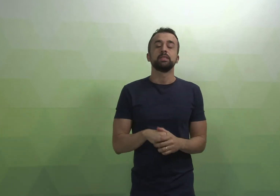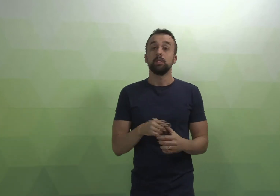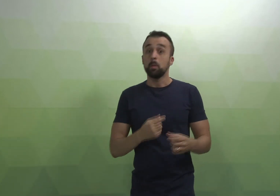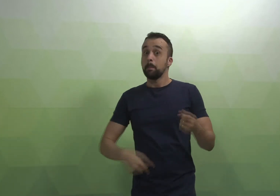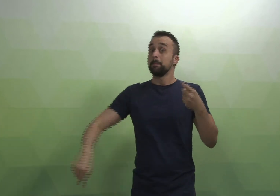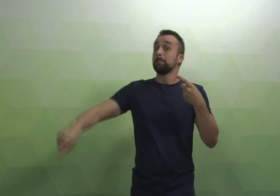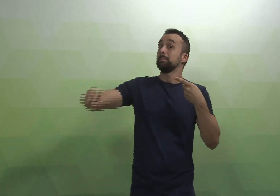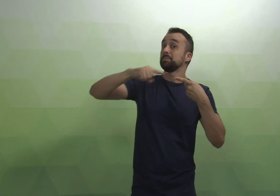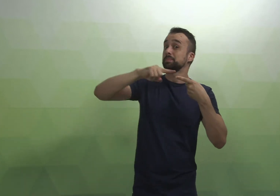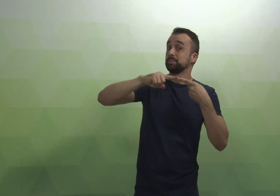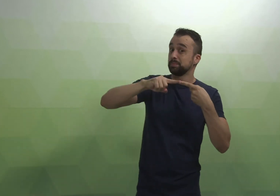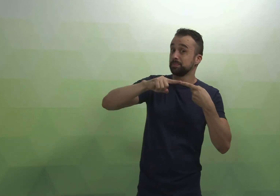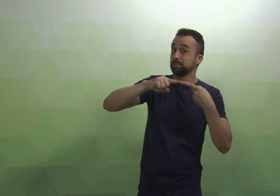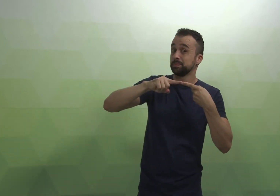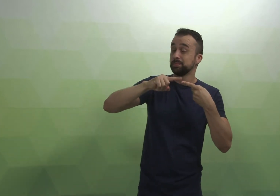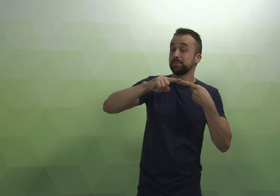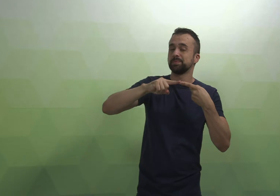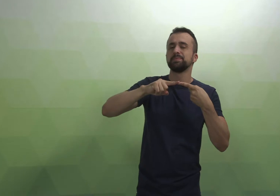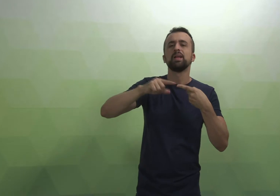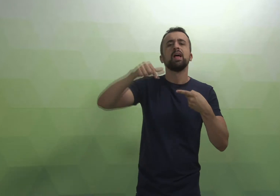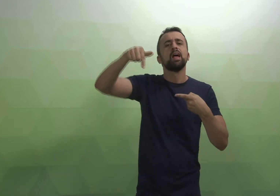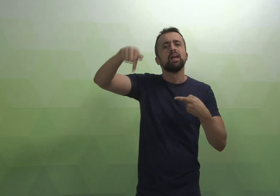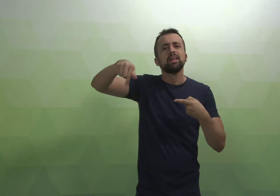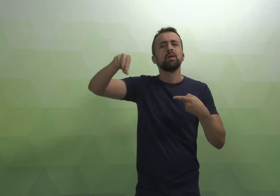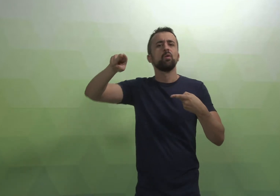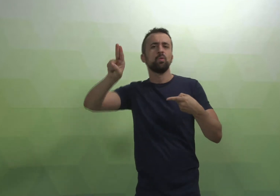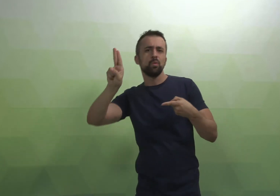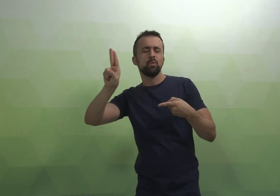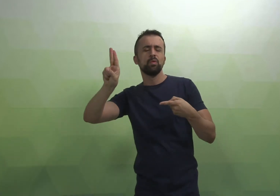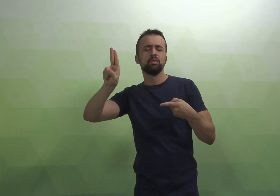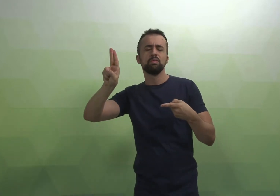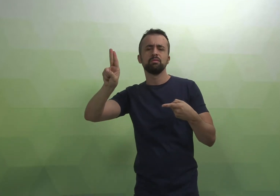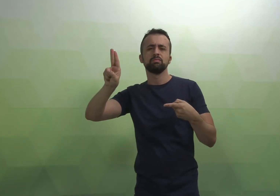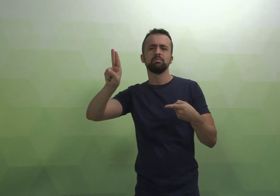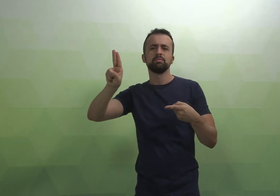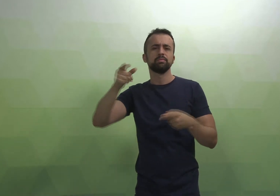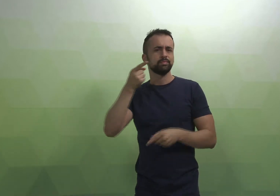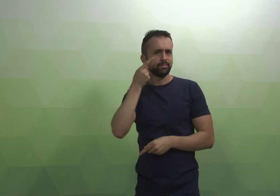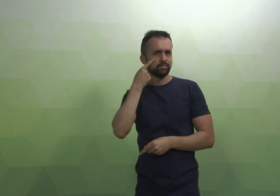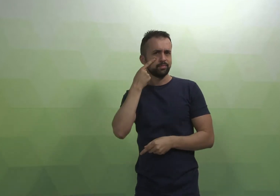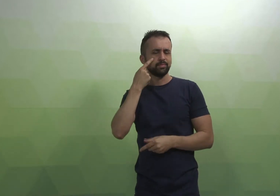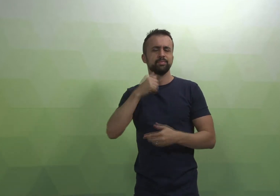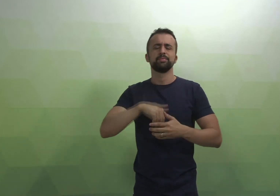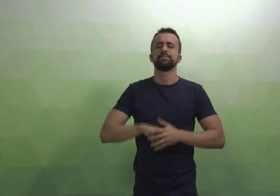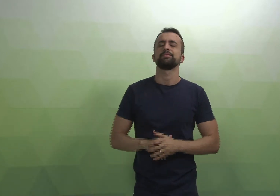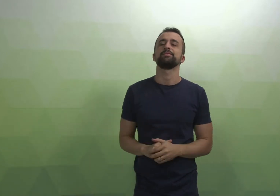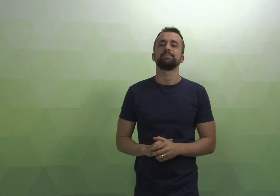dependendo da intenção do falante. Vamos lá. Primeira, é do tipo QU.